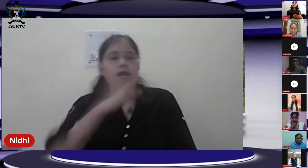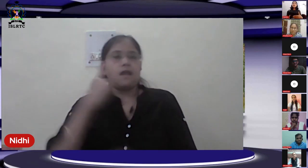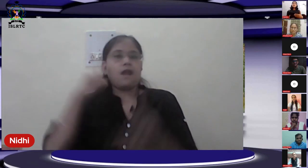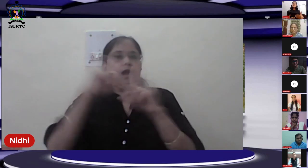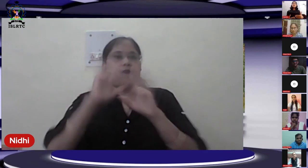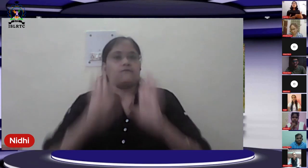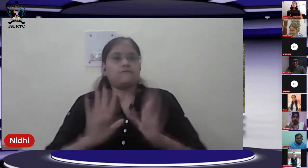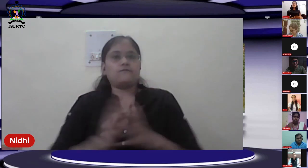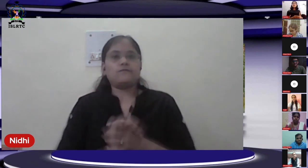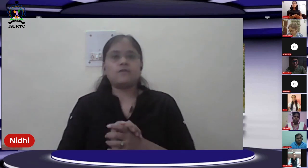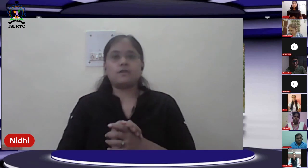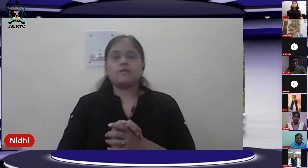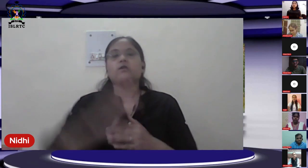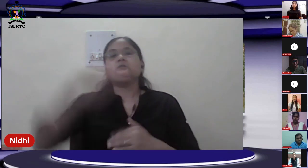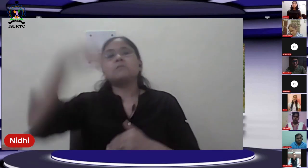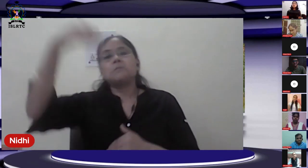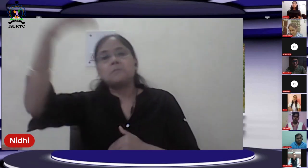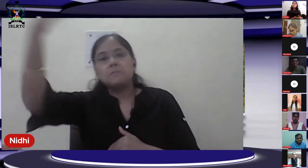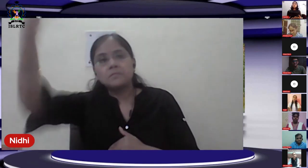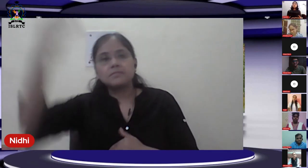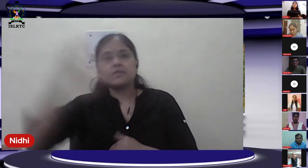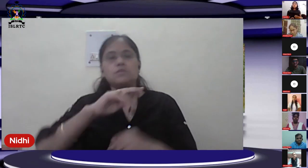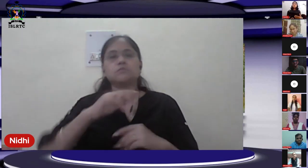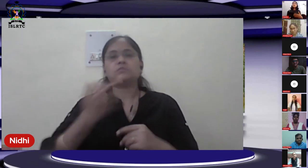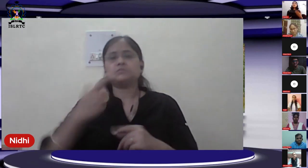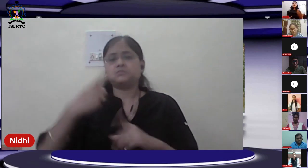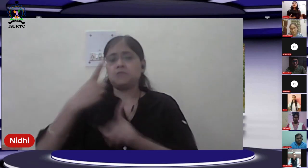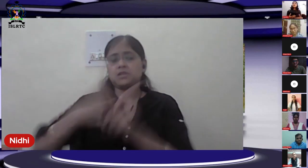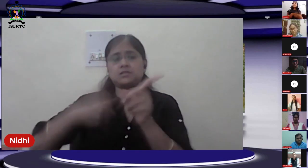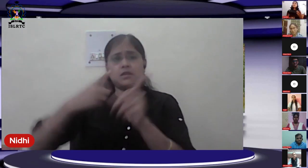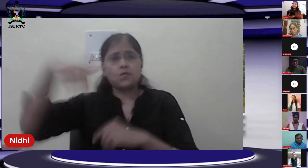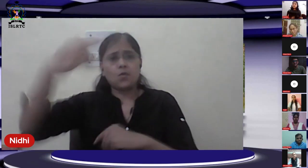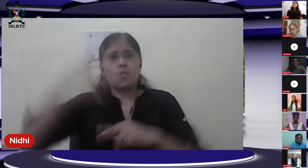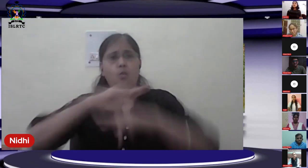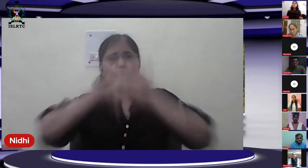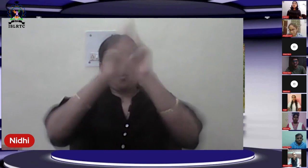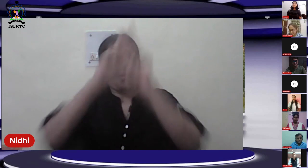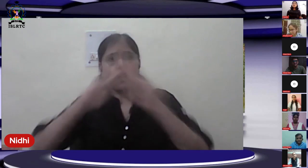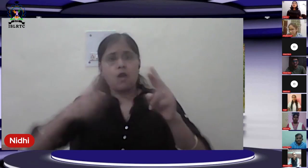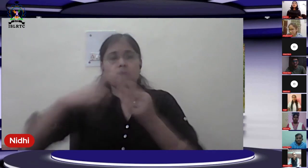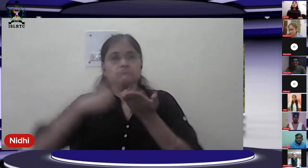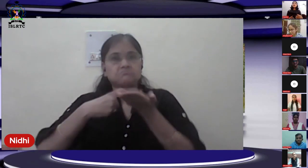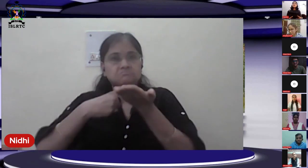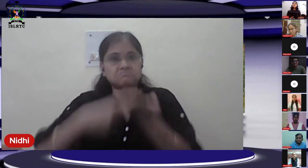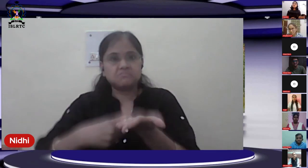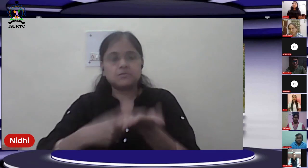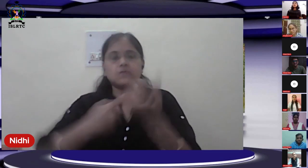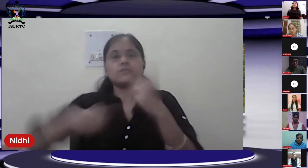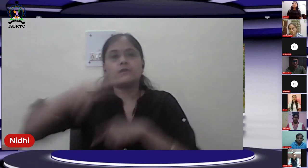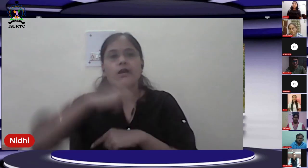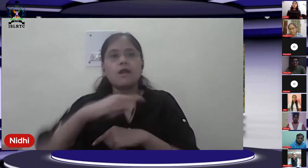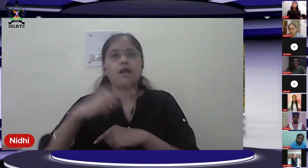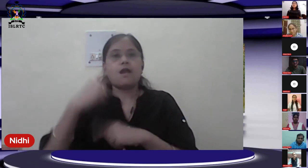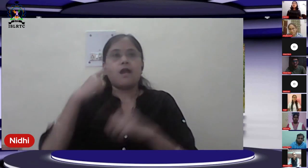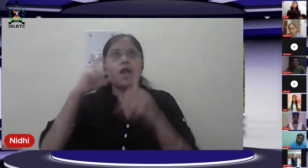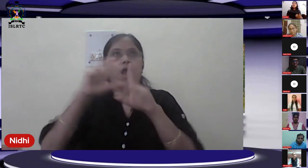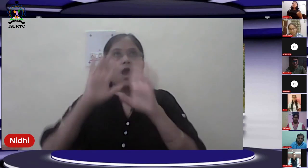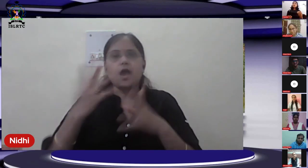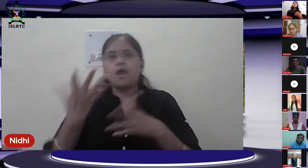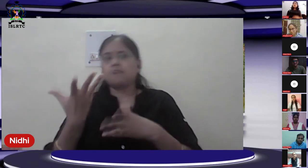सम्मान इंटरनेशनल लेवल पे बढ़ा है। लोगों ने इसे पहचाना है, इसे एक अलग पहचान दी है, और